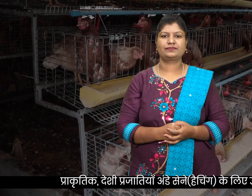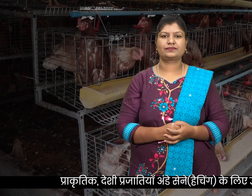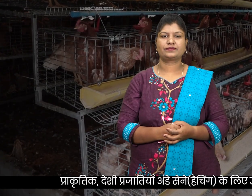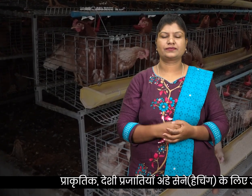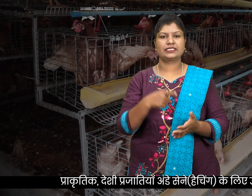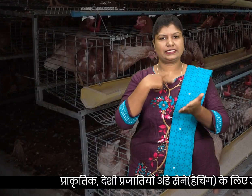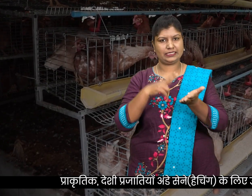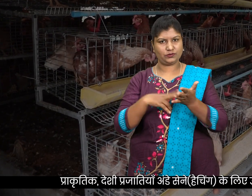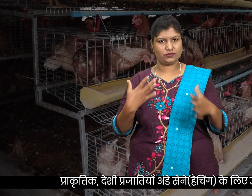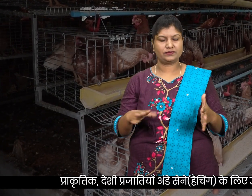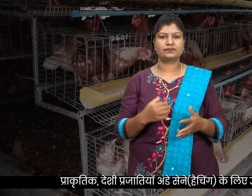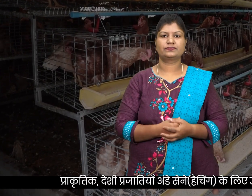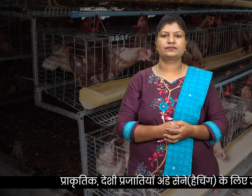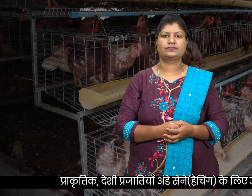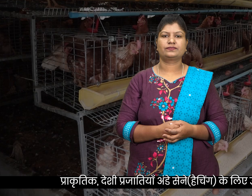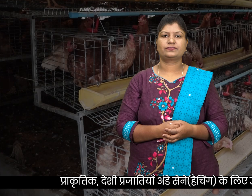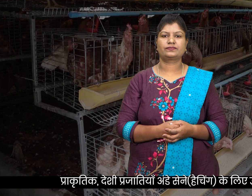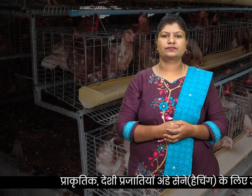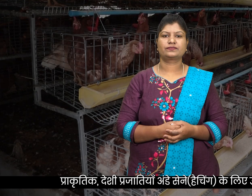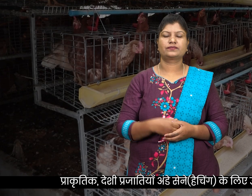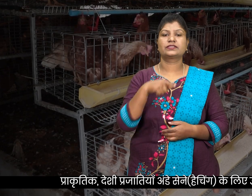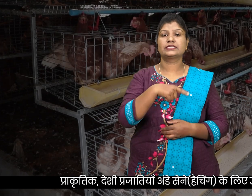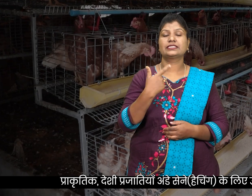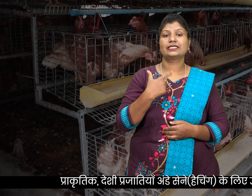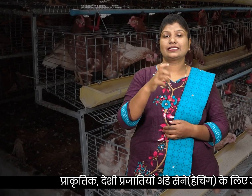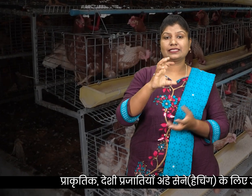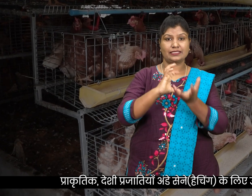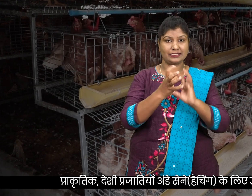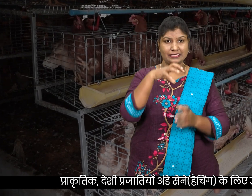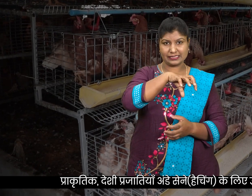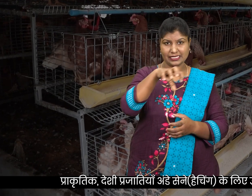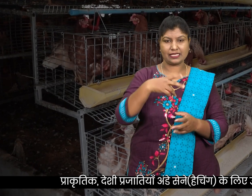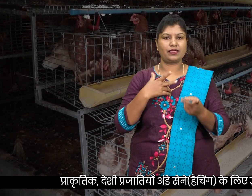प्राकृतिक देशी प्रजातियां अंडे सेने हिचिंग के लिए उपयुक्त होती है।